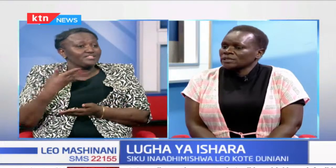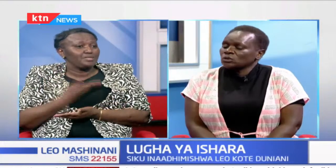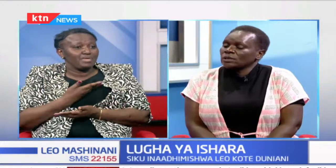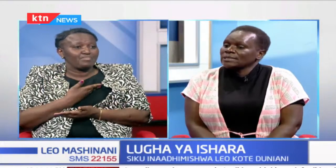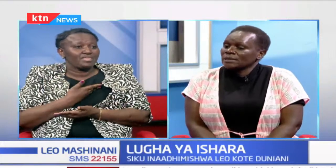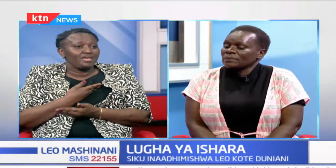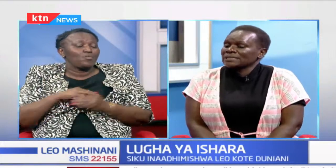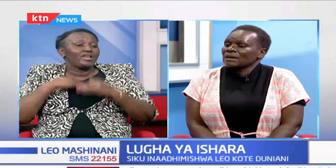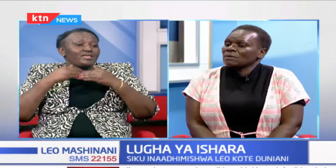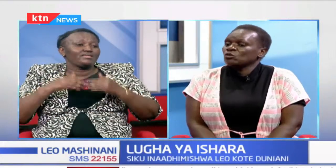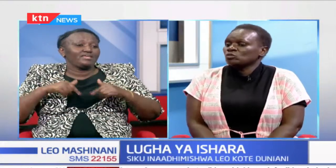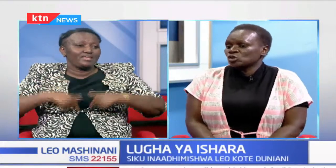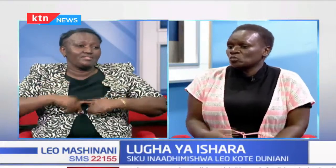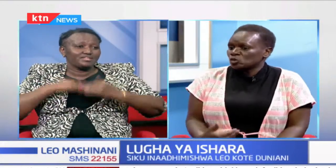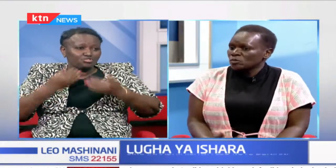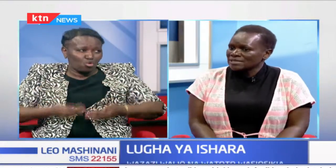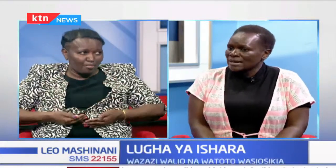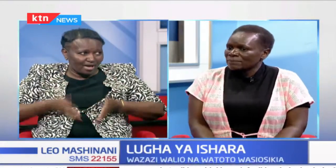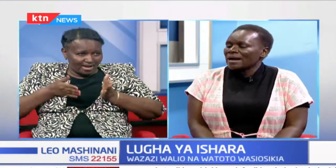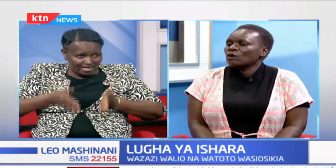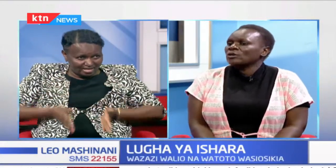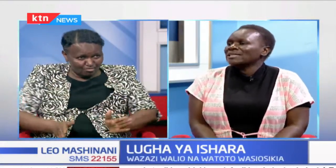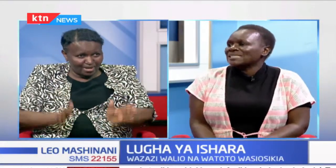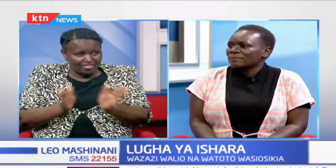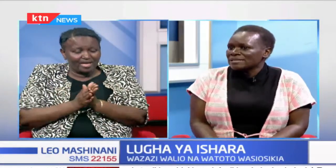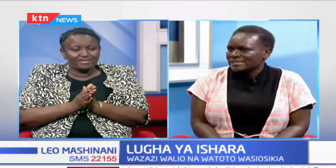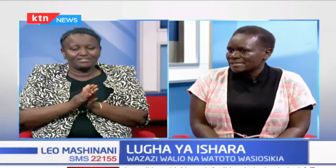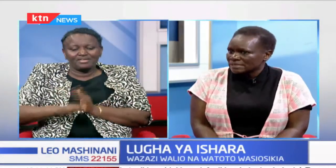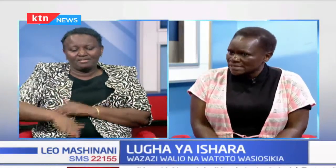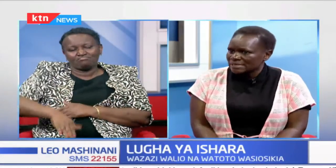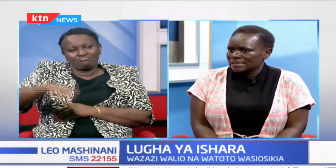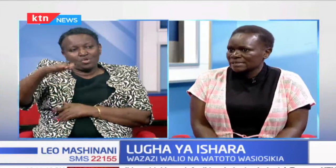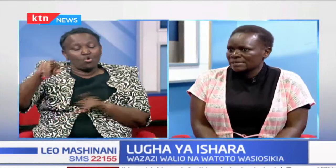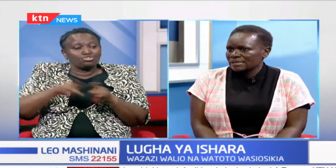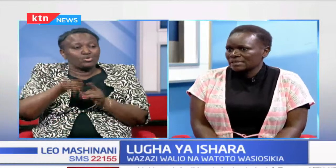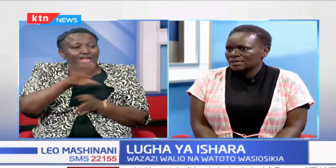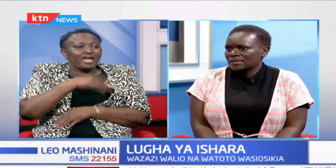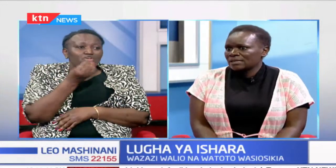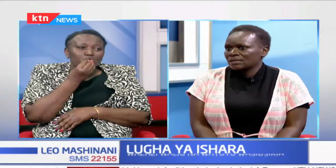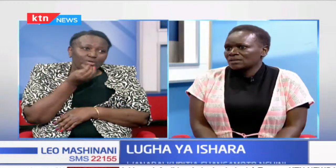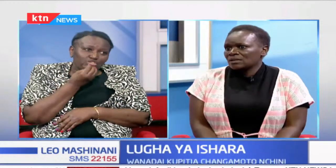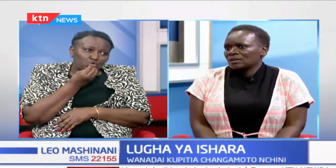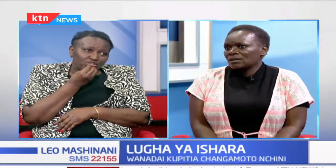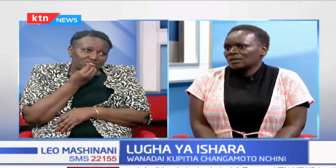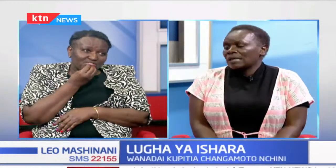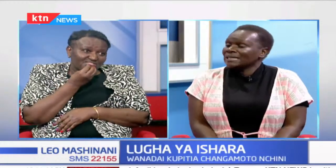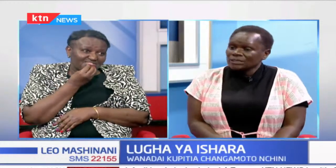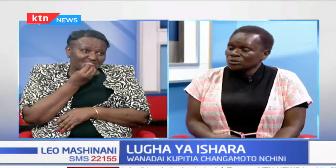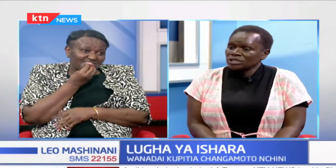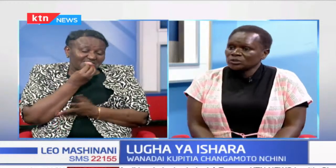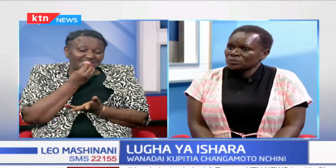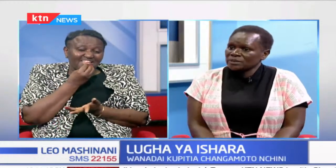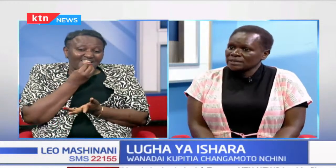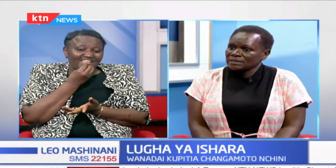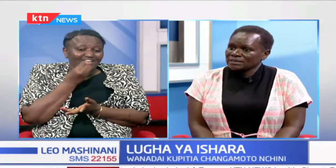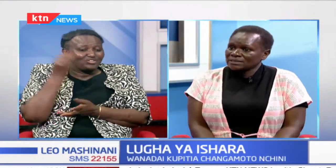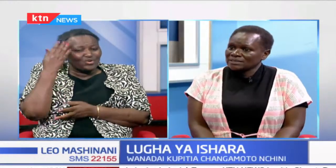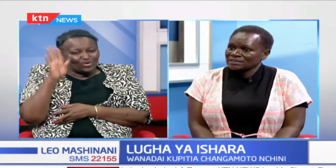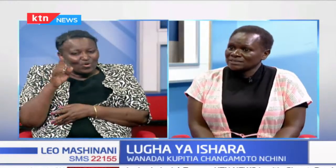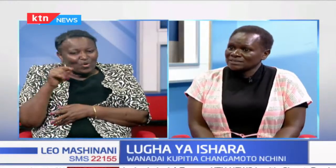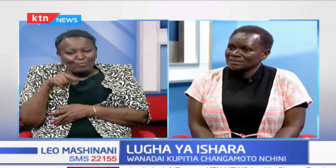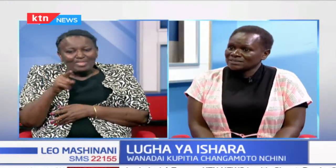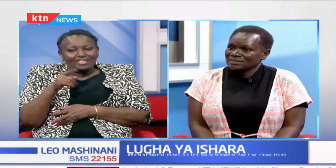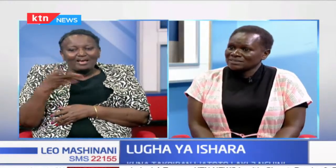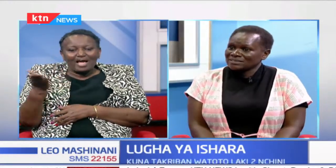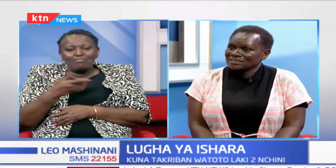Hao ndio watatueleza pia, hata kama huyu mtoto mtumezaa pia ako na disability nyingine. Mm-hmm. Hata education pia.